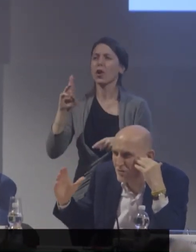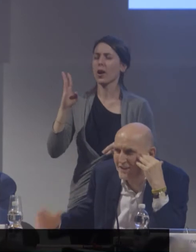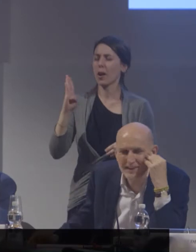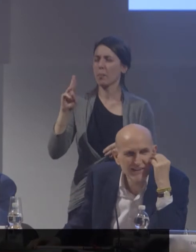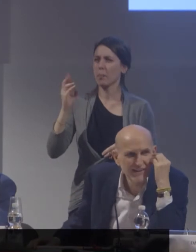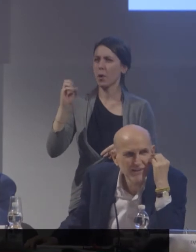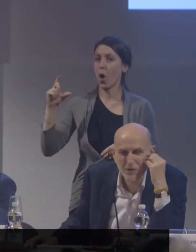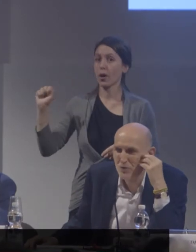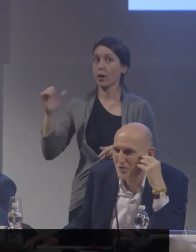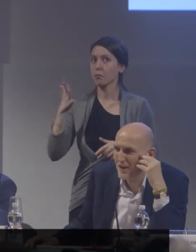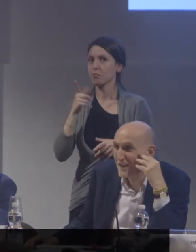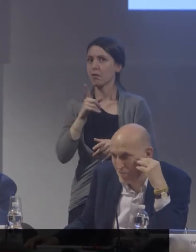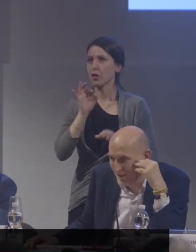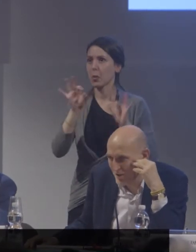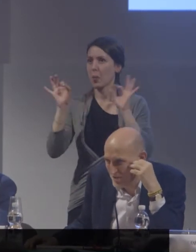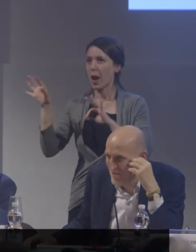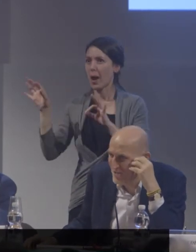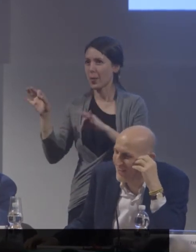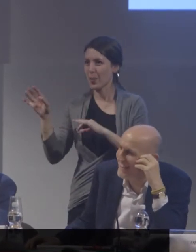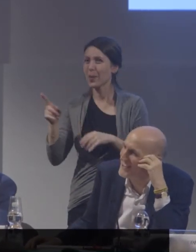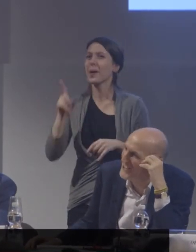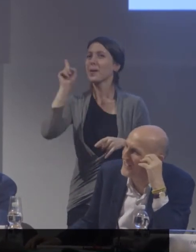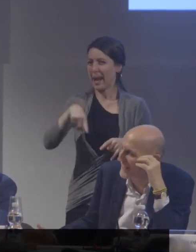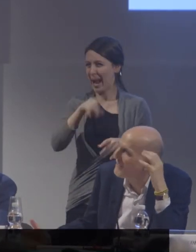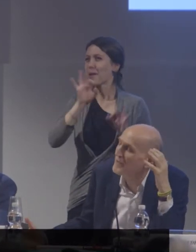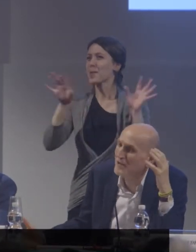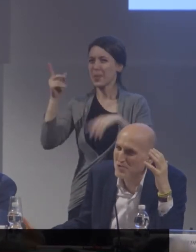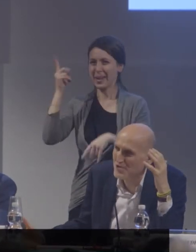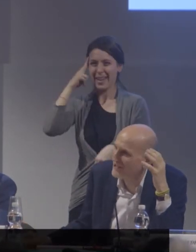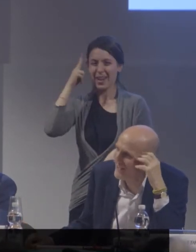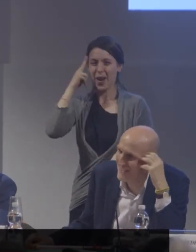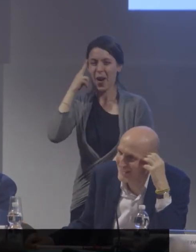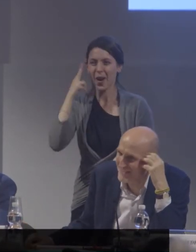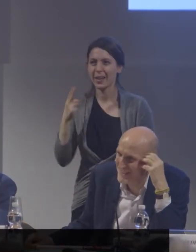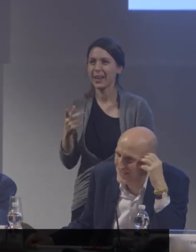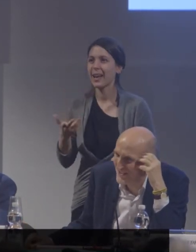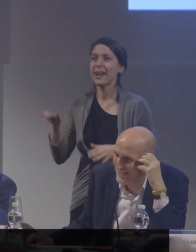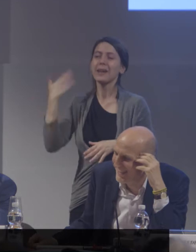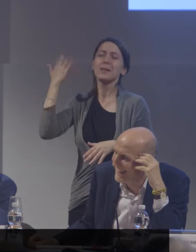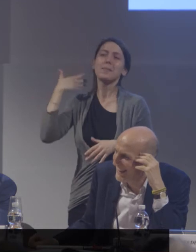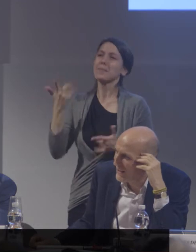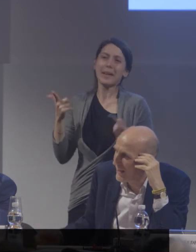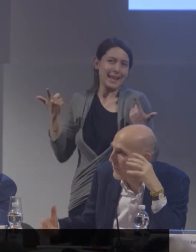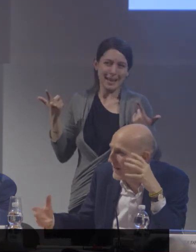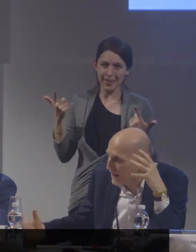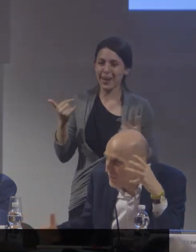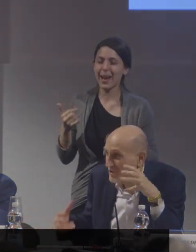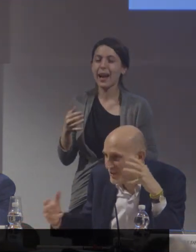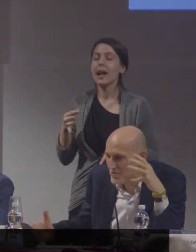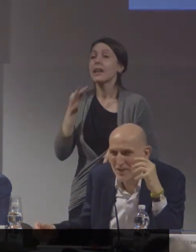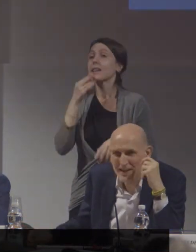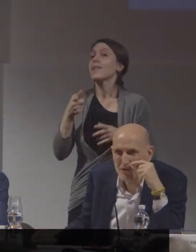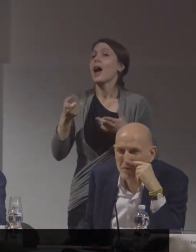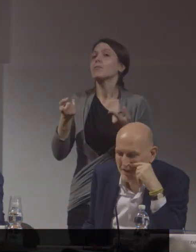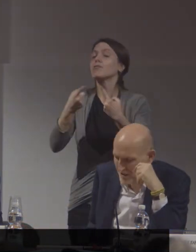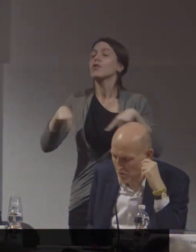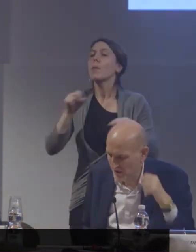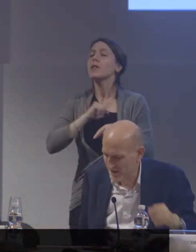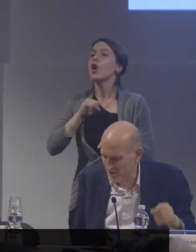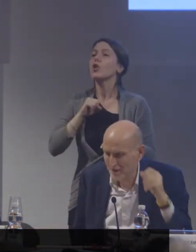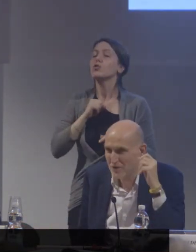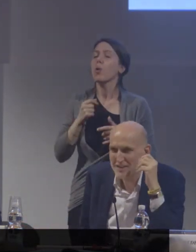forse qualcuno di voi, anche prima della commissione Brocca, dice Silvana, e prima non ci sono arrivato, mi dispiace, che era quella che ha cominciato a studiare la riforma